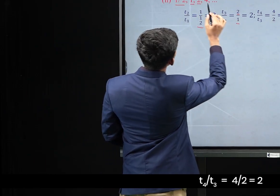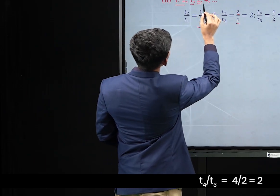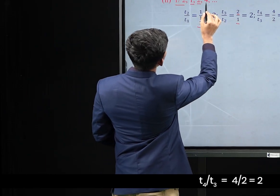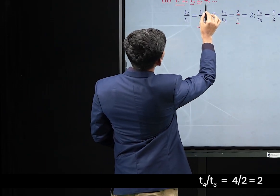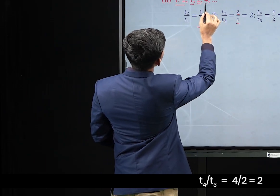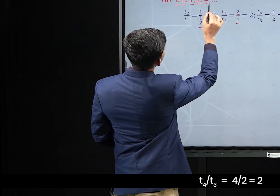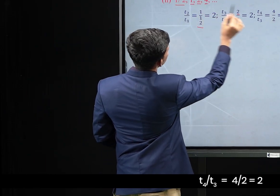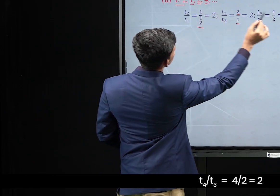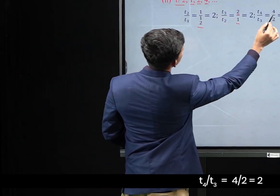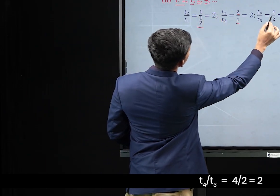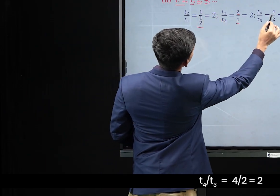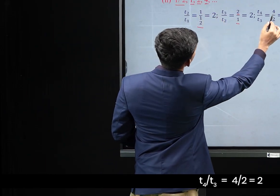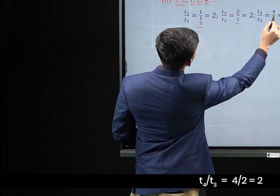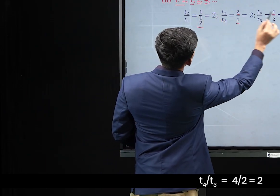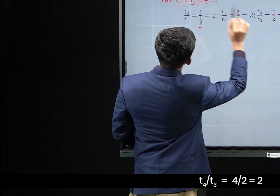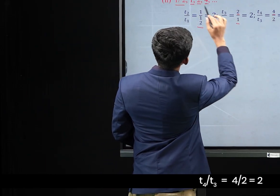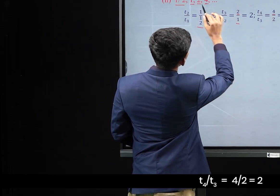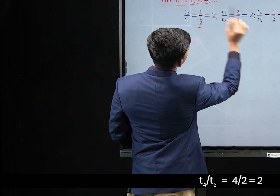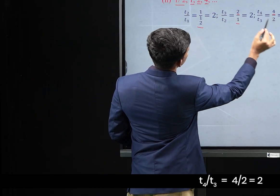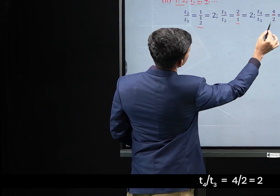T4 by T3 is equal 4 by 2 is equal to